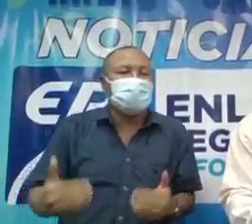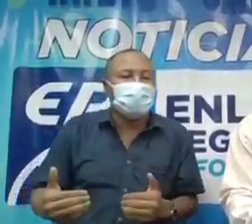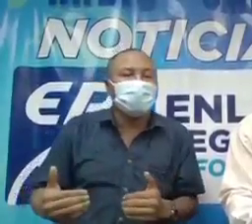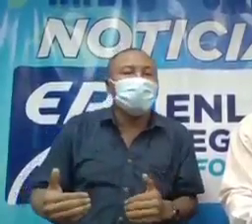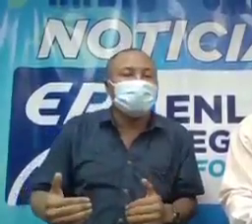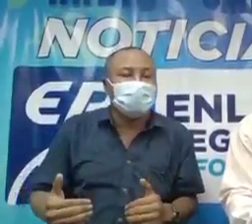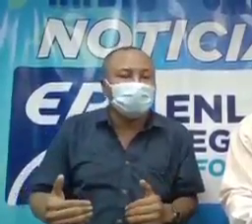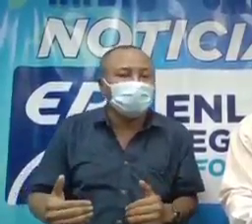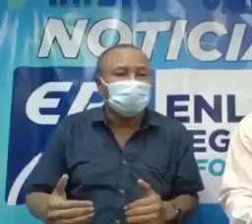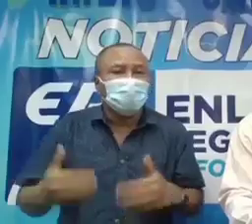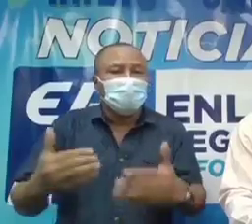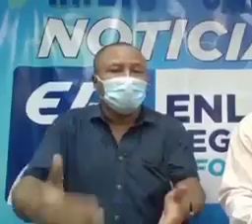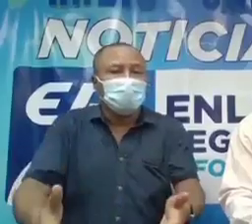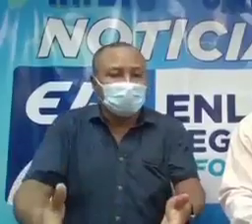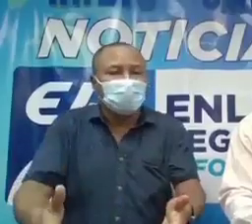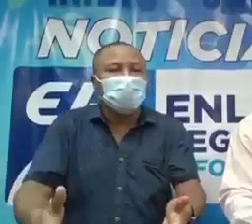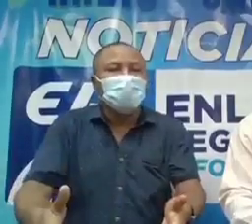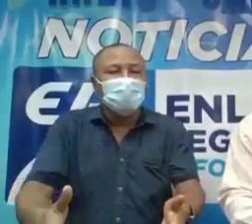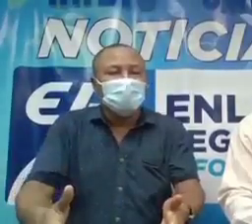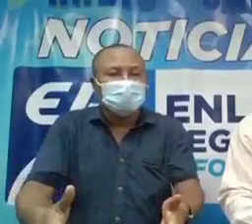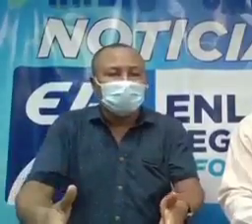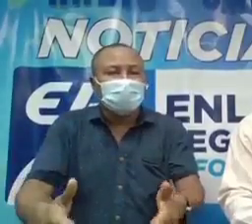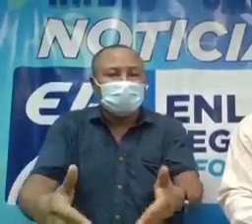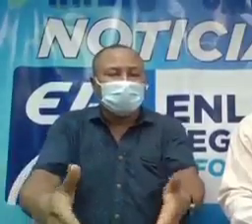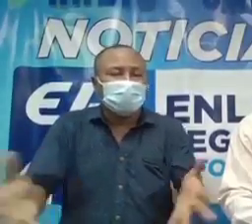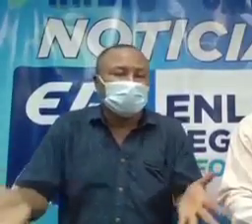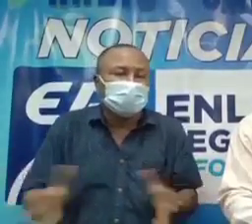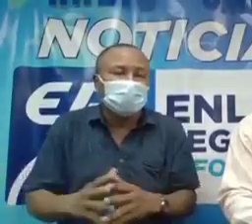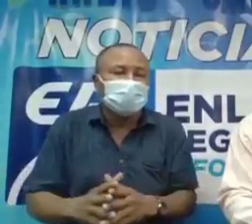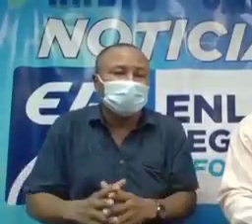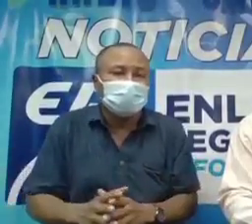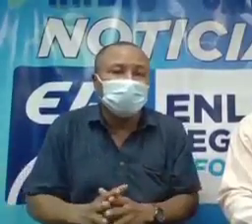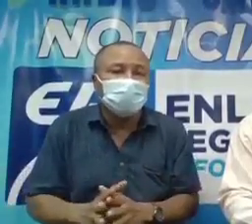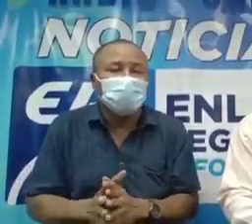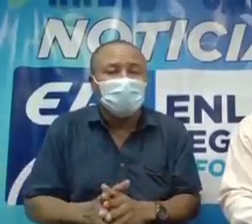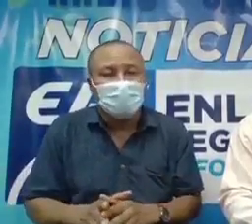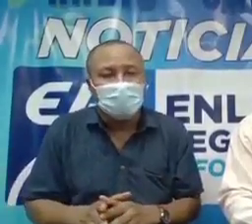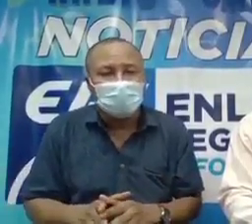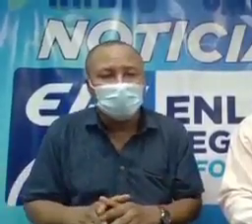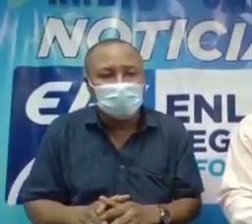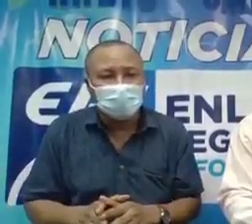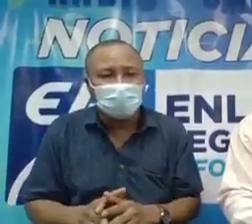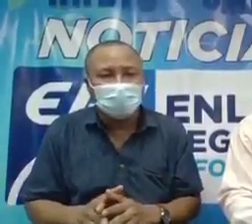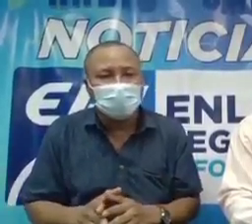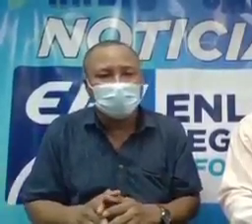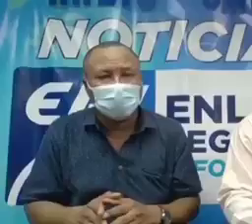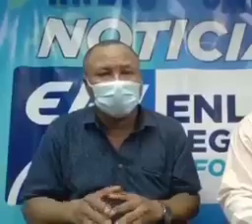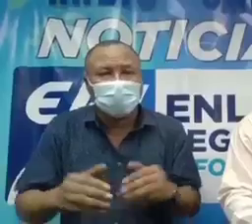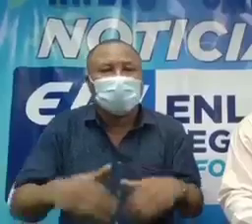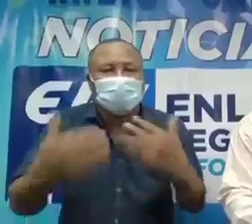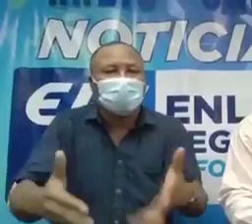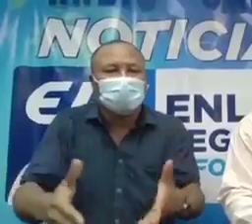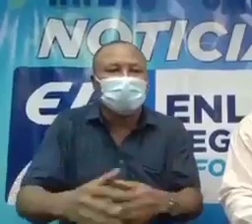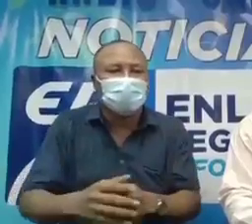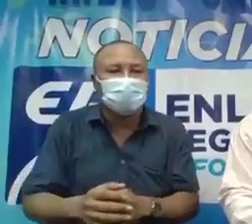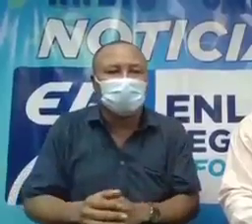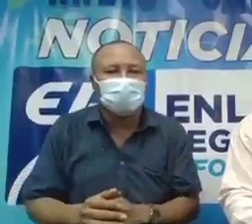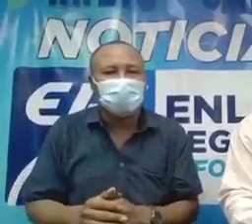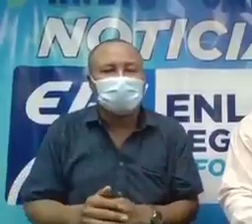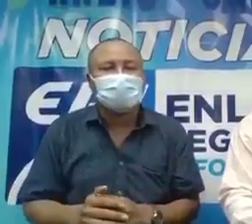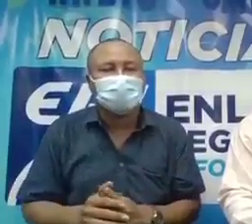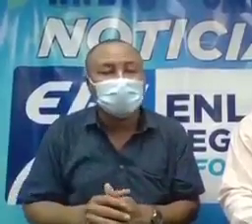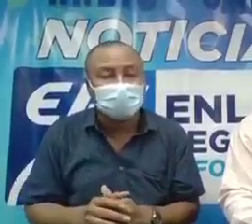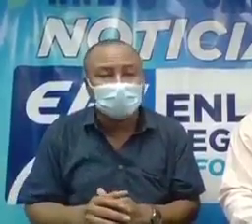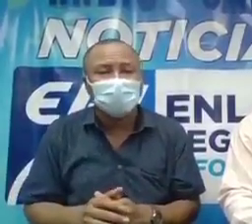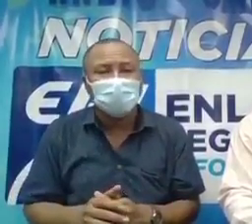nuevamente. Ella estaba renunciando y luego se han reelegido a una, o la volvieron